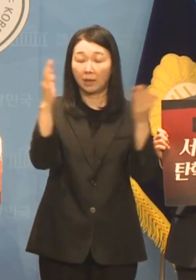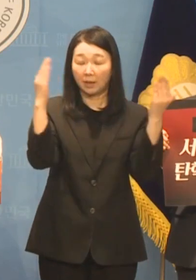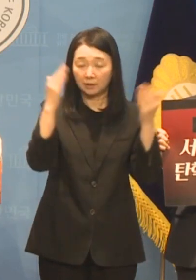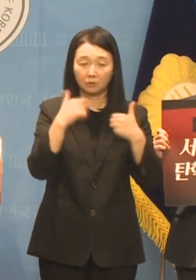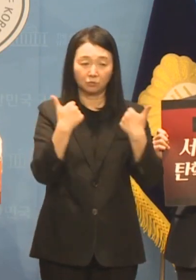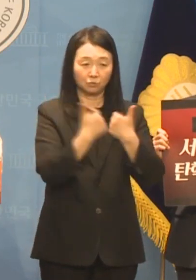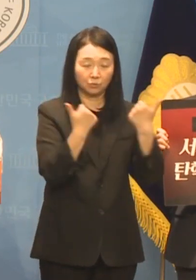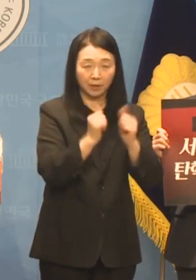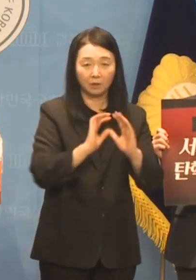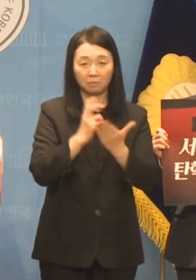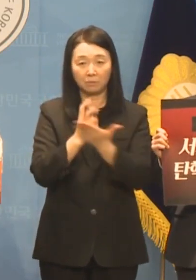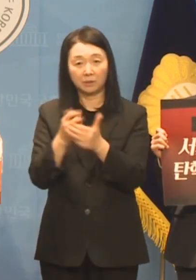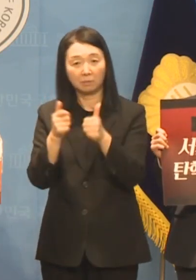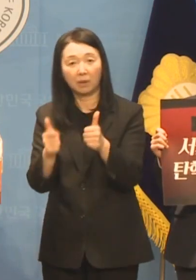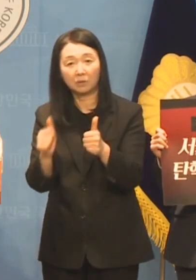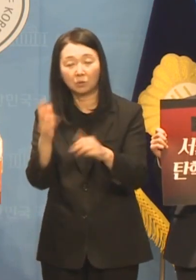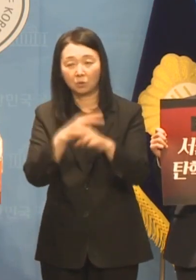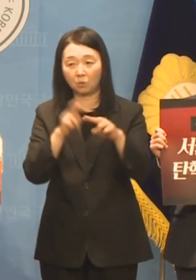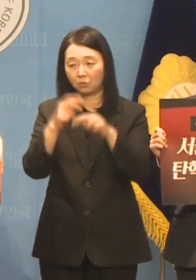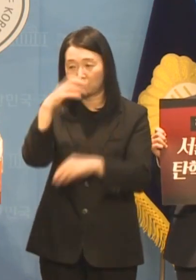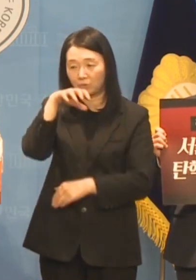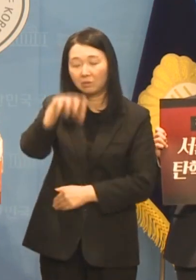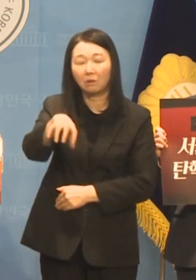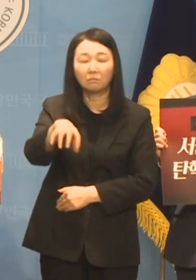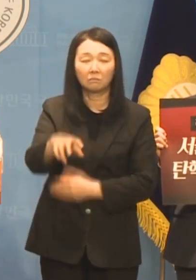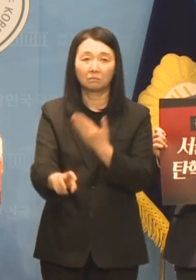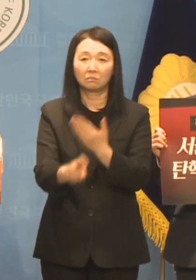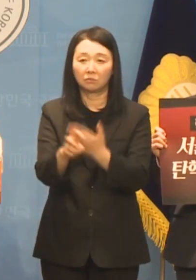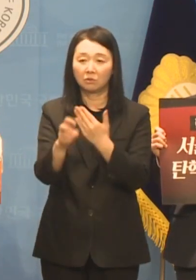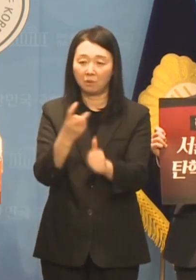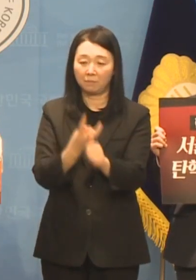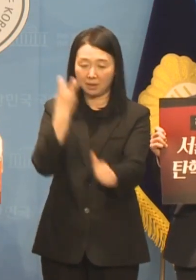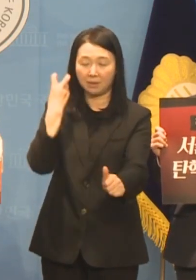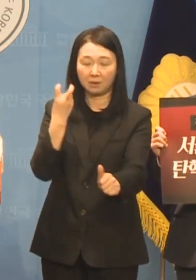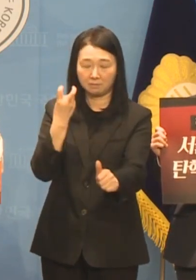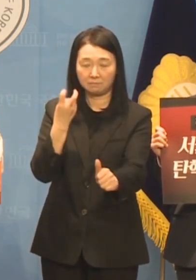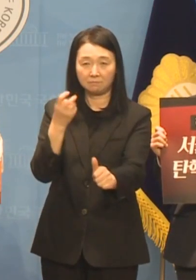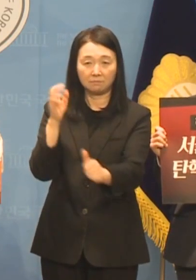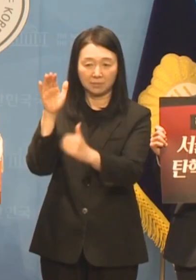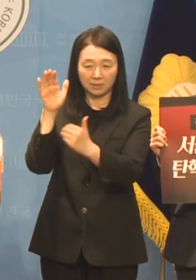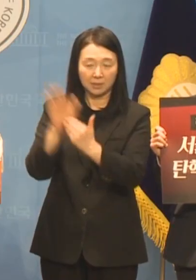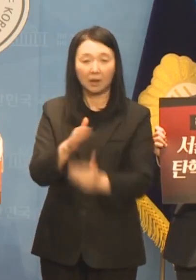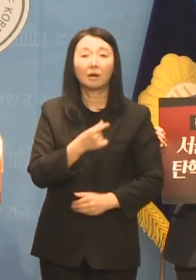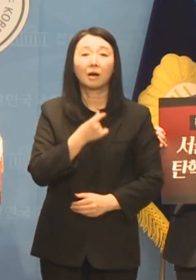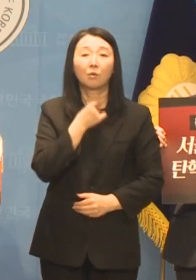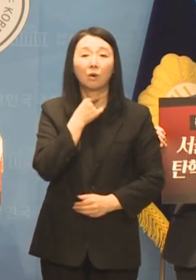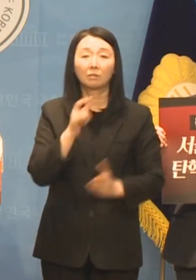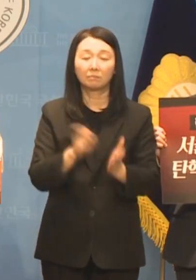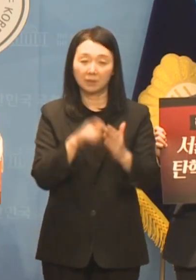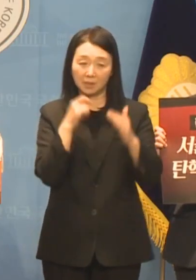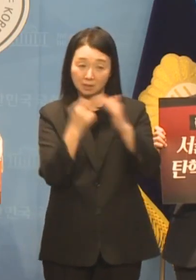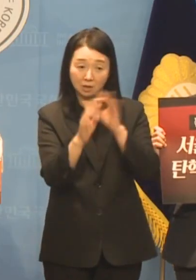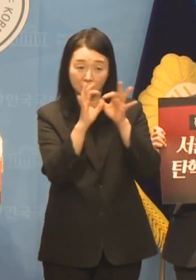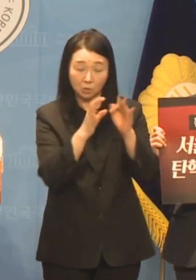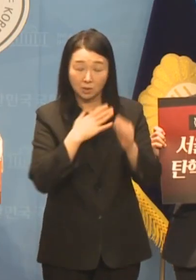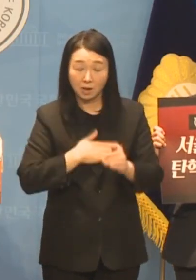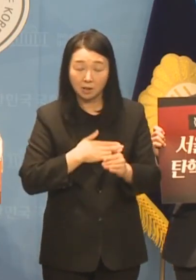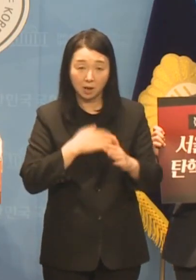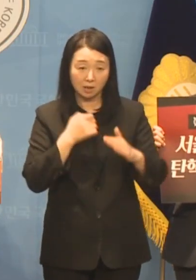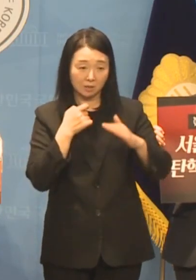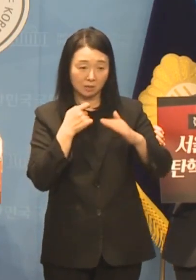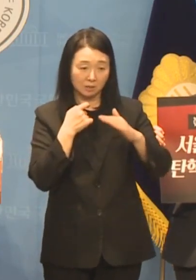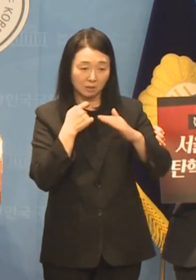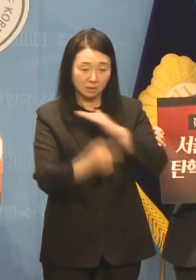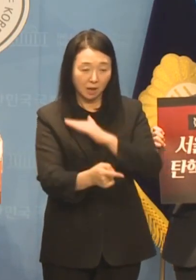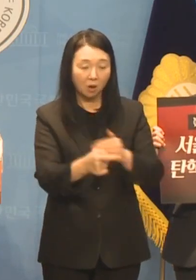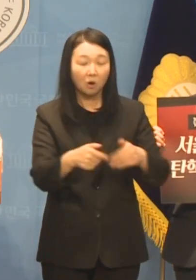국회, 헌재, 공수처가 자행한 불법 탄핵 각하를 요구하고 비상계엄을 통해 알게 된 개혁이 필요한